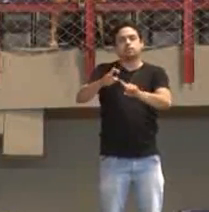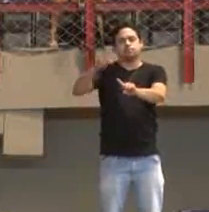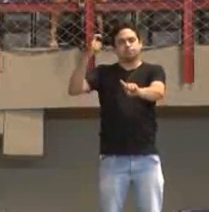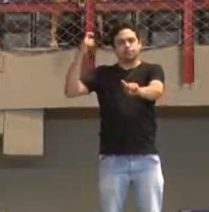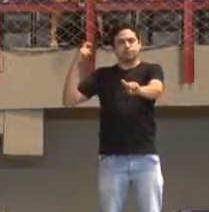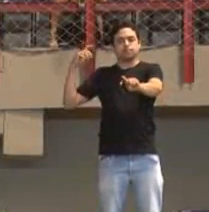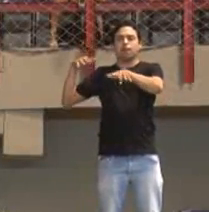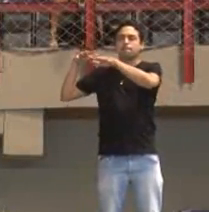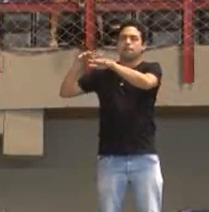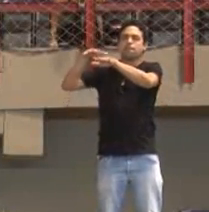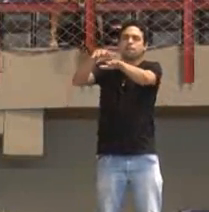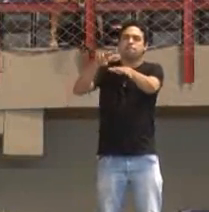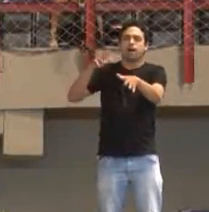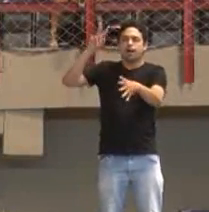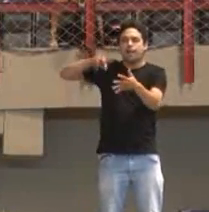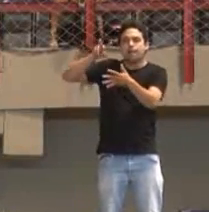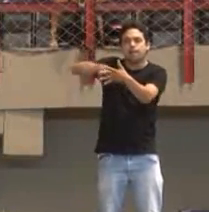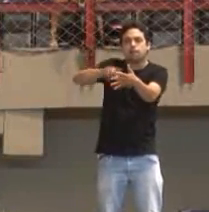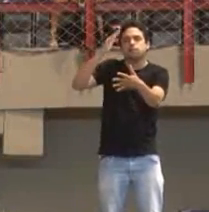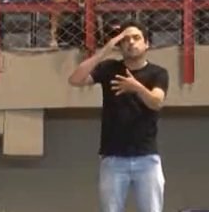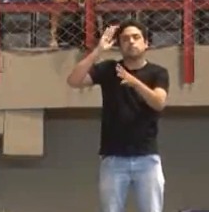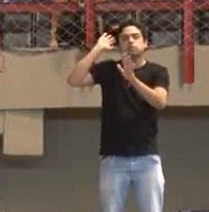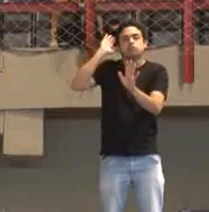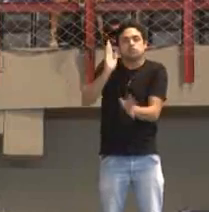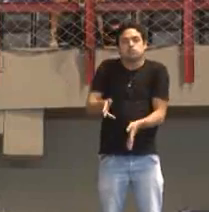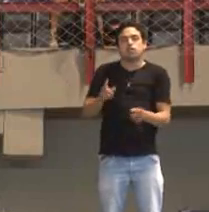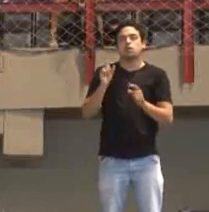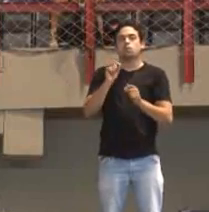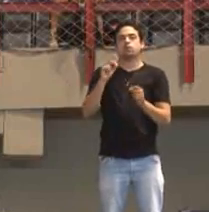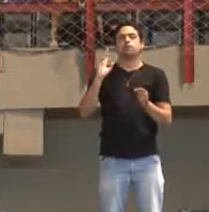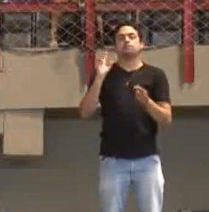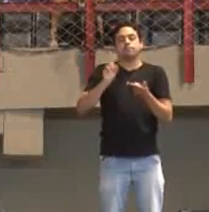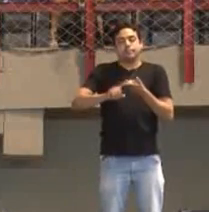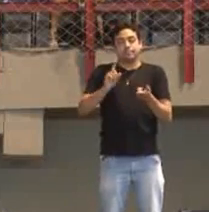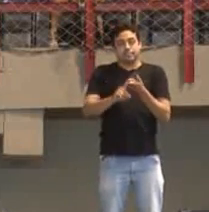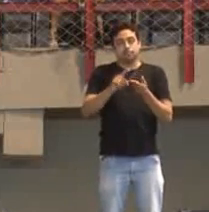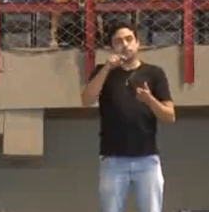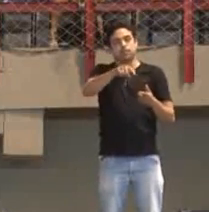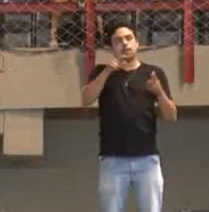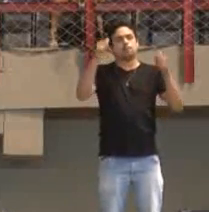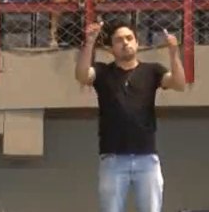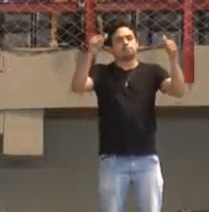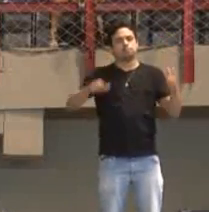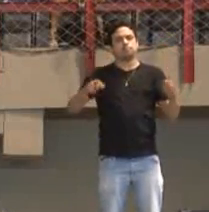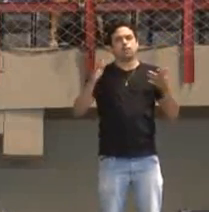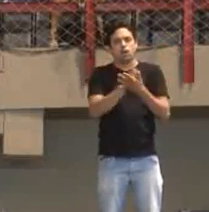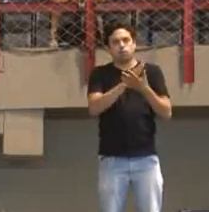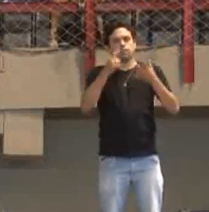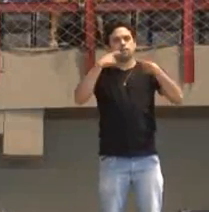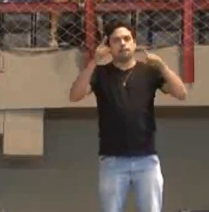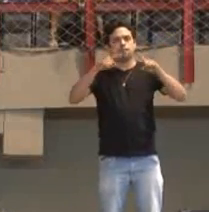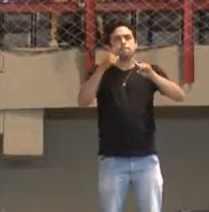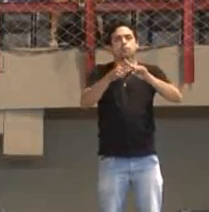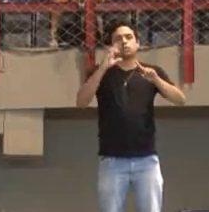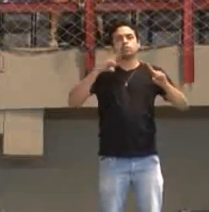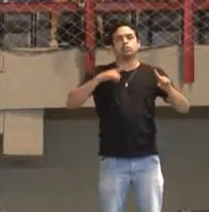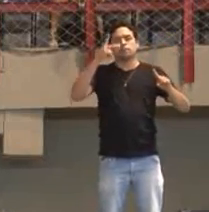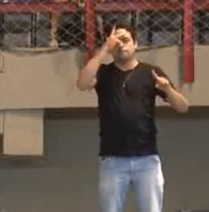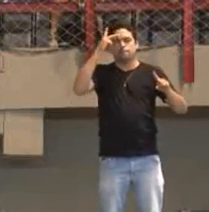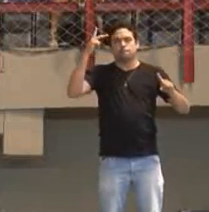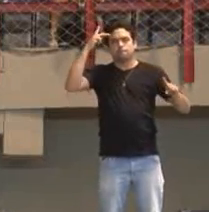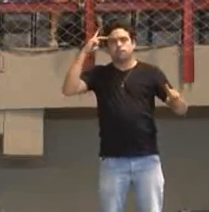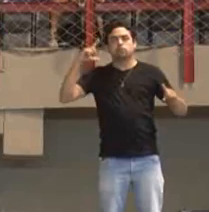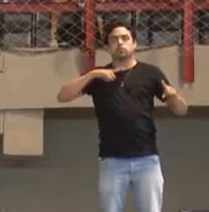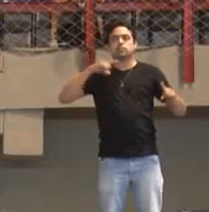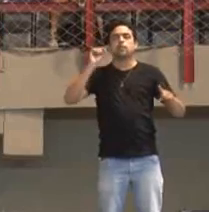assunto, rapaz. Tem que entender. Uma das críticas que foram levantadas aqui e em vários lugares é que tinha gente que estava